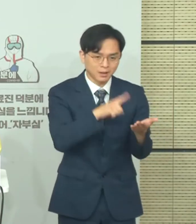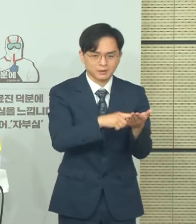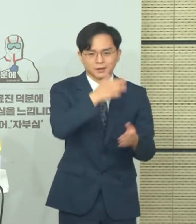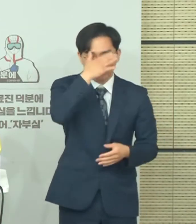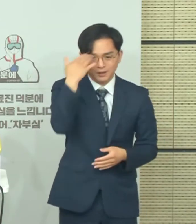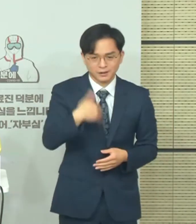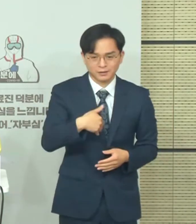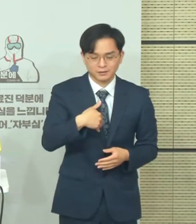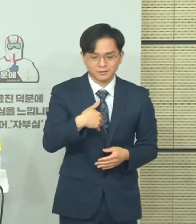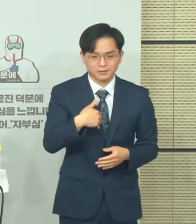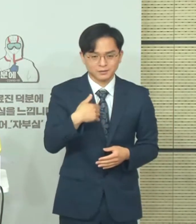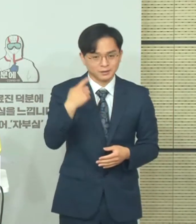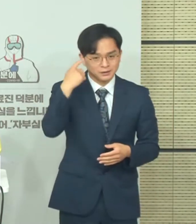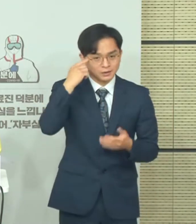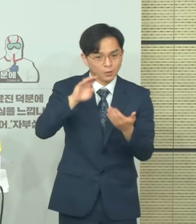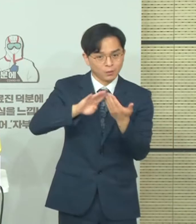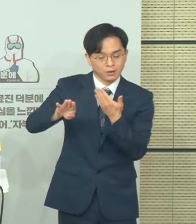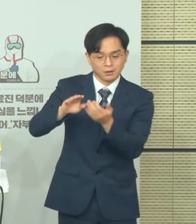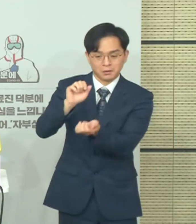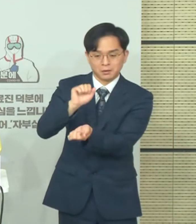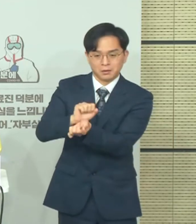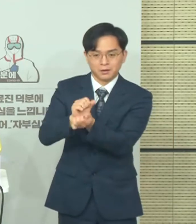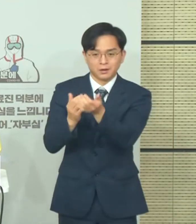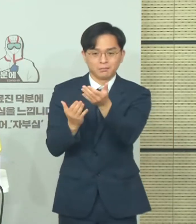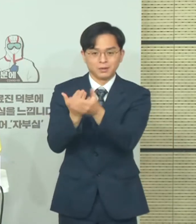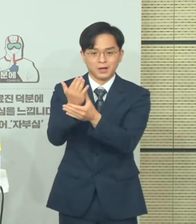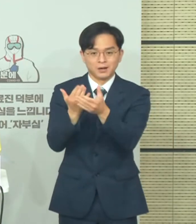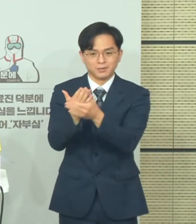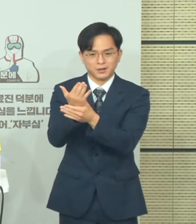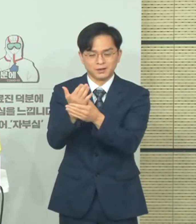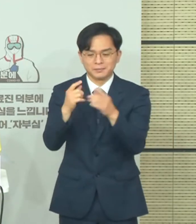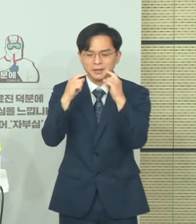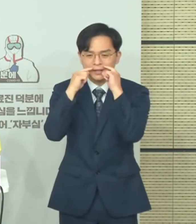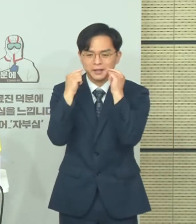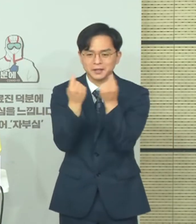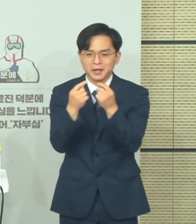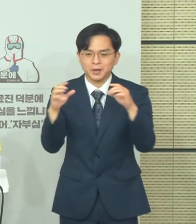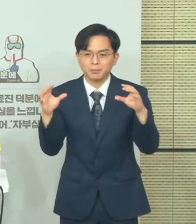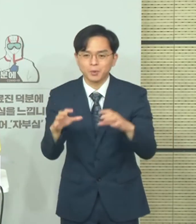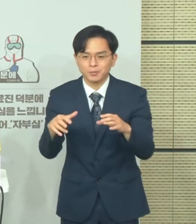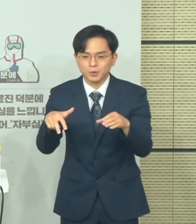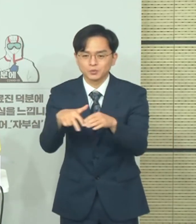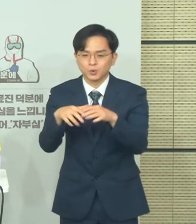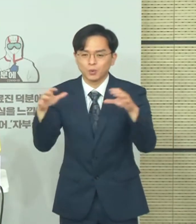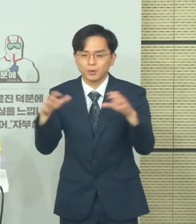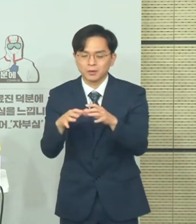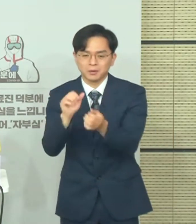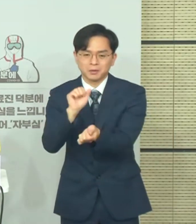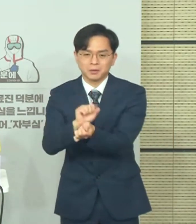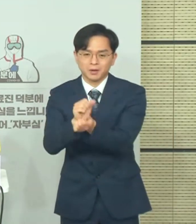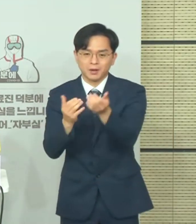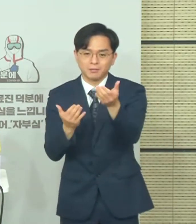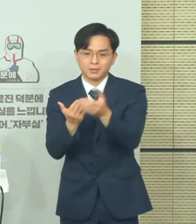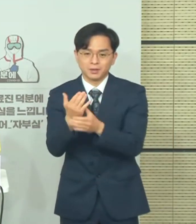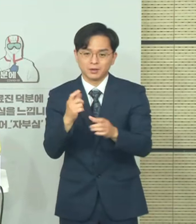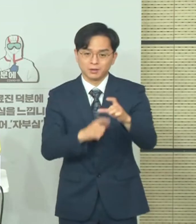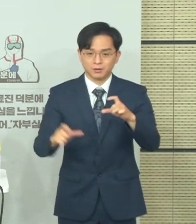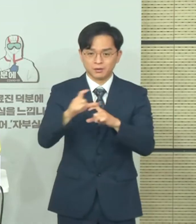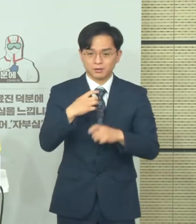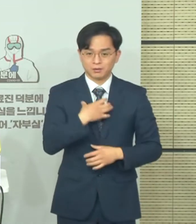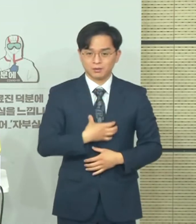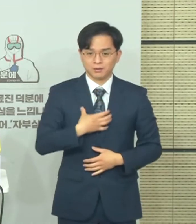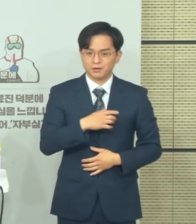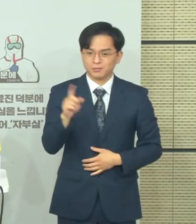원걸 통한 감염 사례가 증가하고 있고 특히 지역적으로 수도권 래퍼 쓰나 충청과 호남 덩